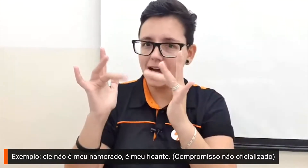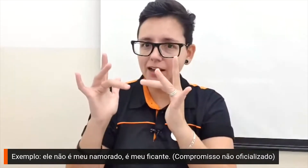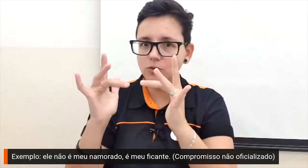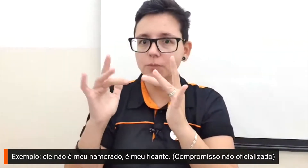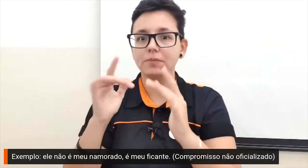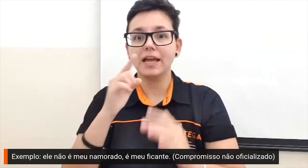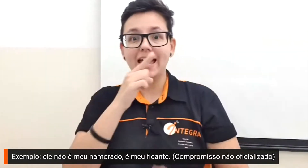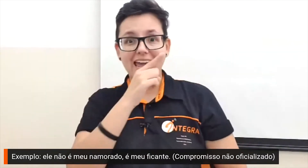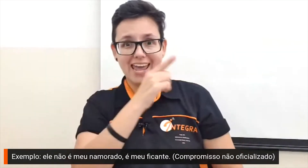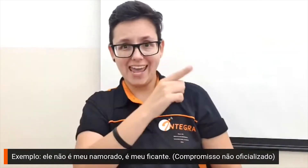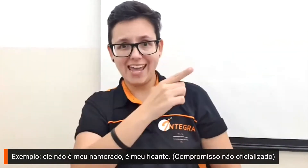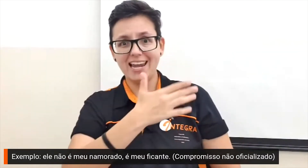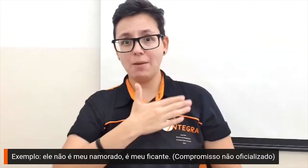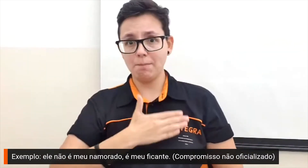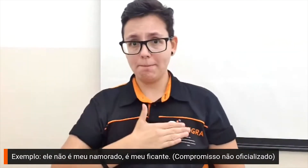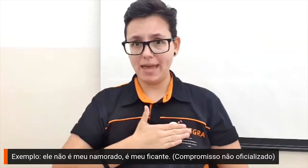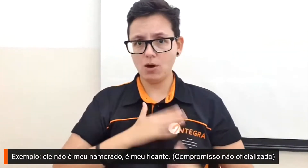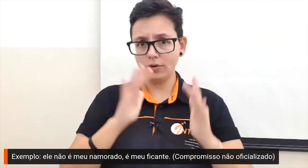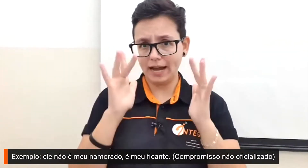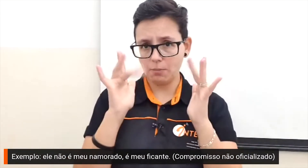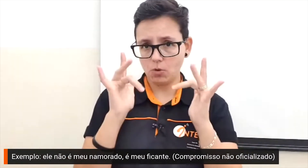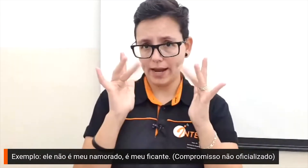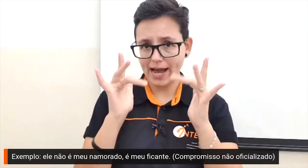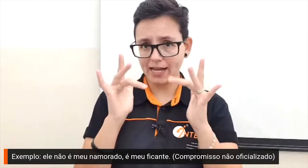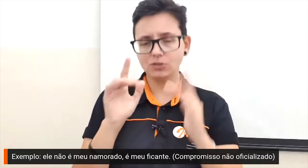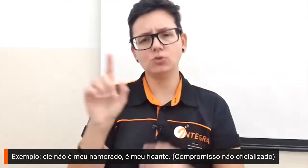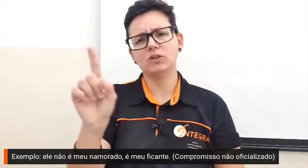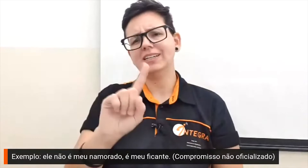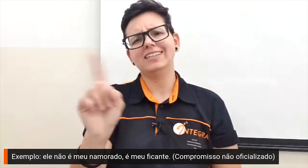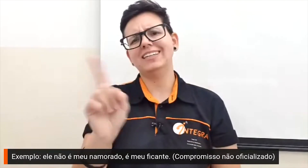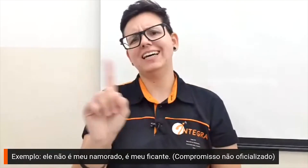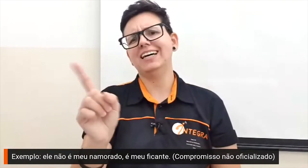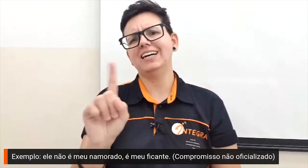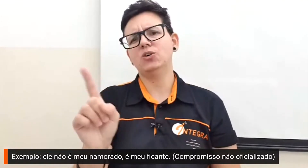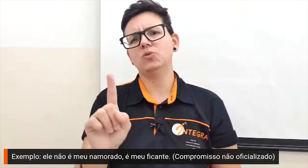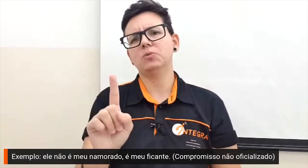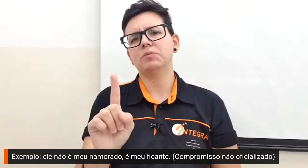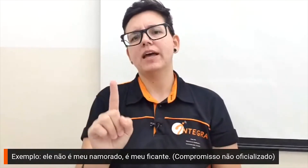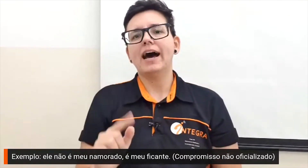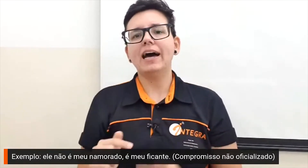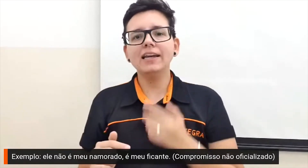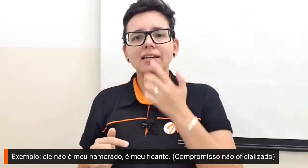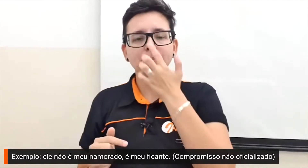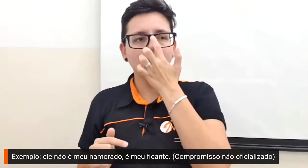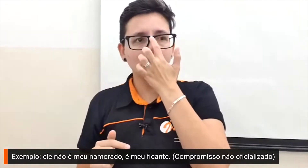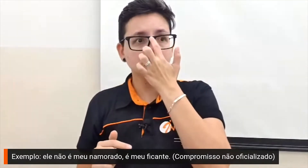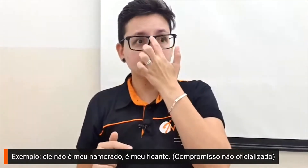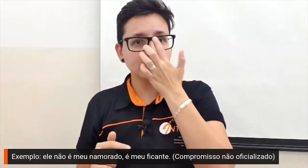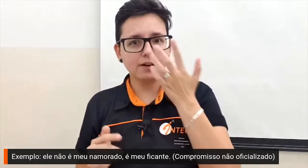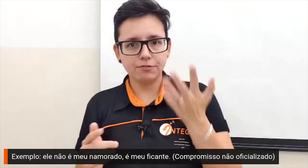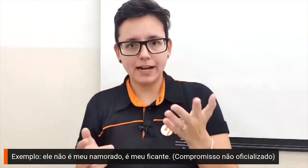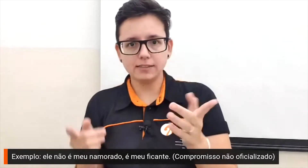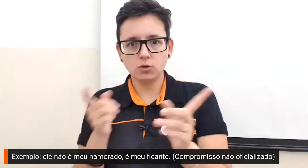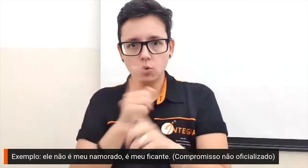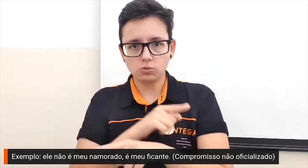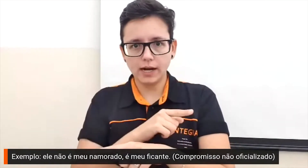namorado. Ele, meu namorado? Não. Aline, posso fazer a frase ao